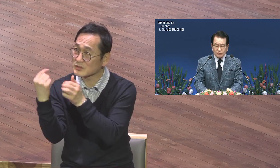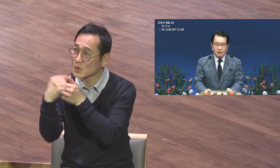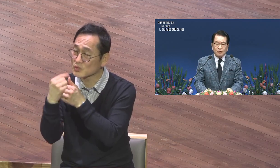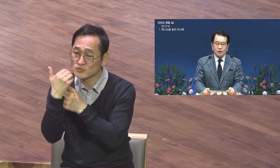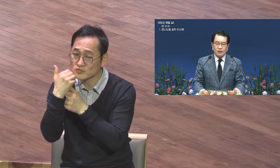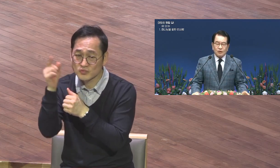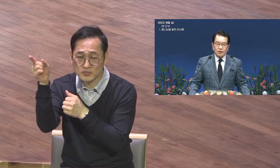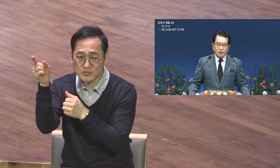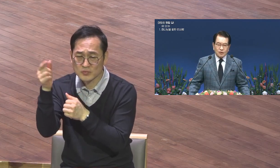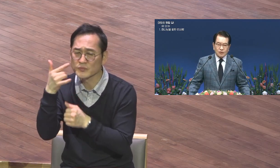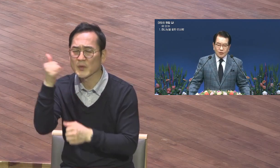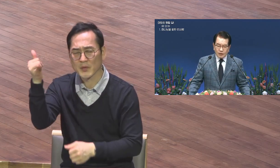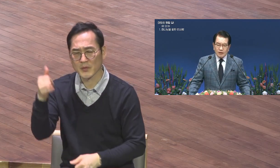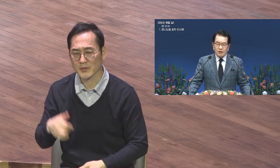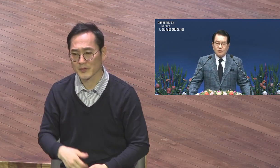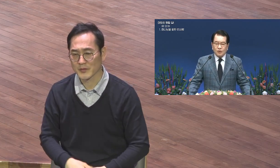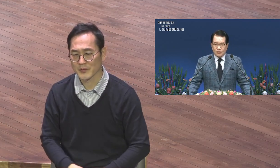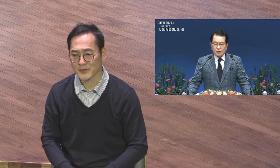그리고